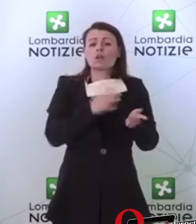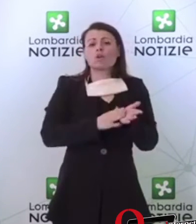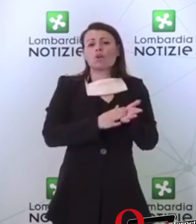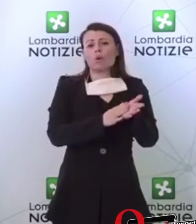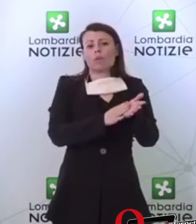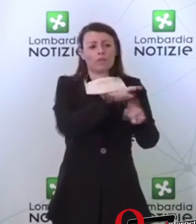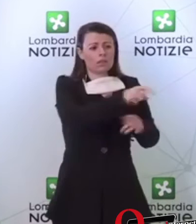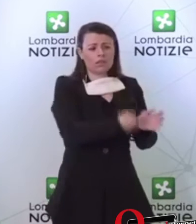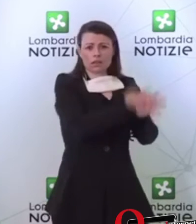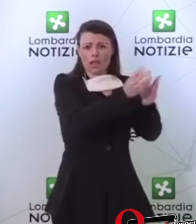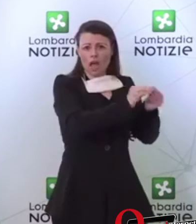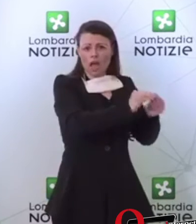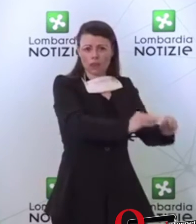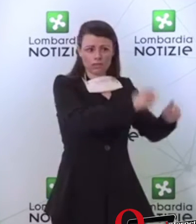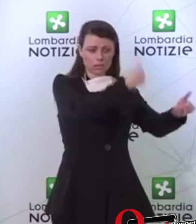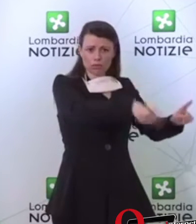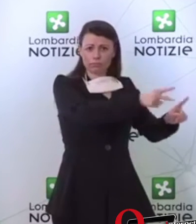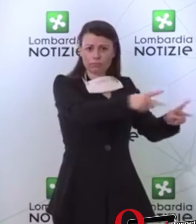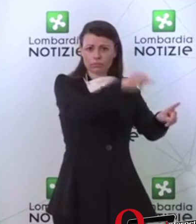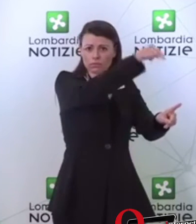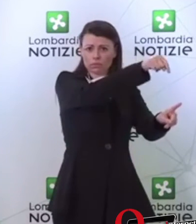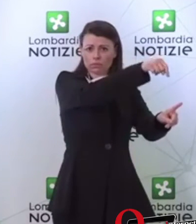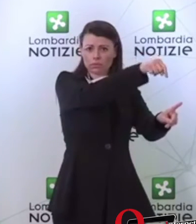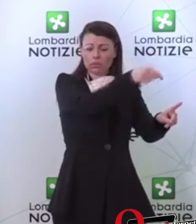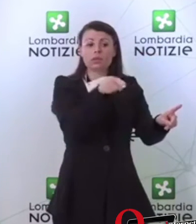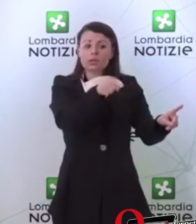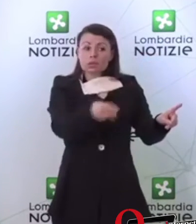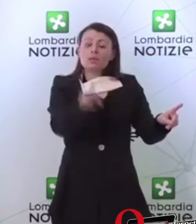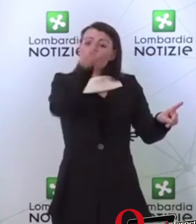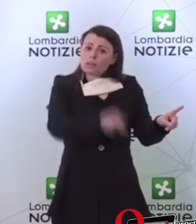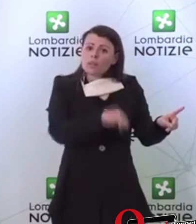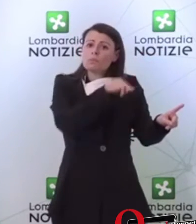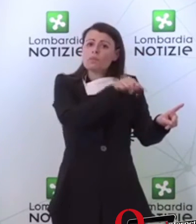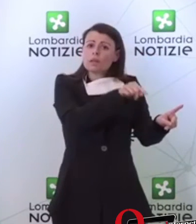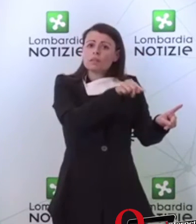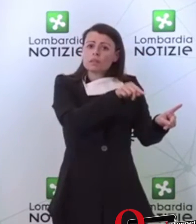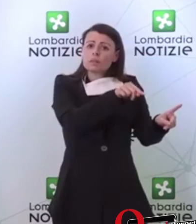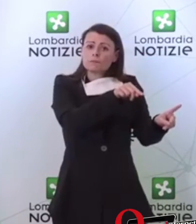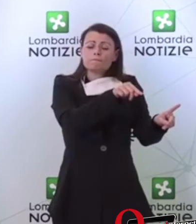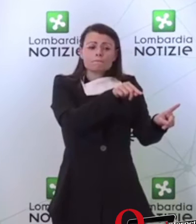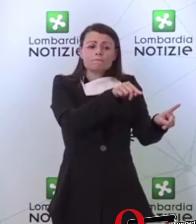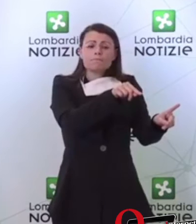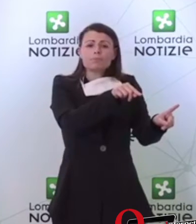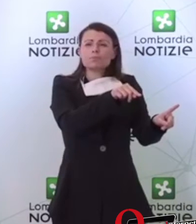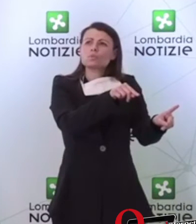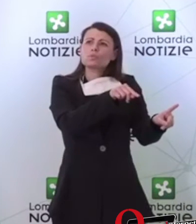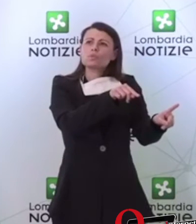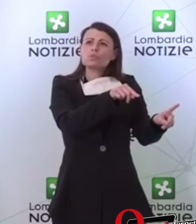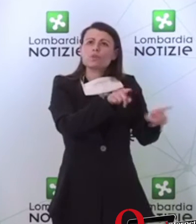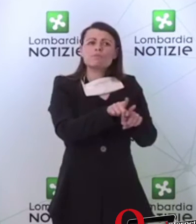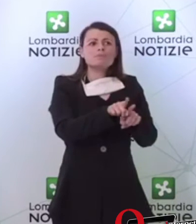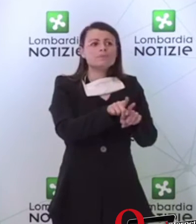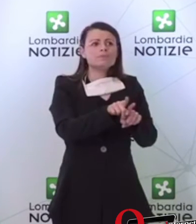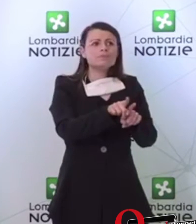questa realizzazione. Ma soprattutto anche ella sottolinea l'importanza della risposta che